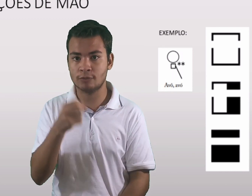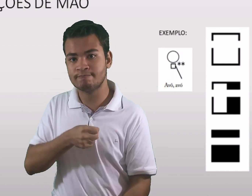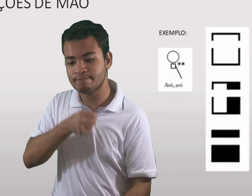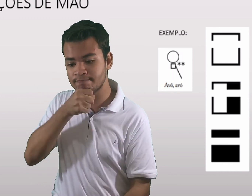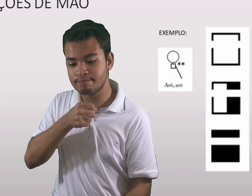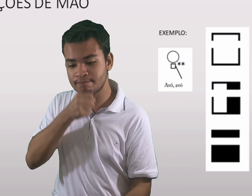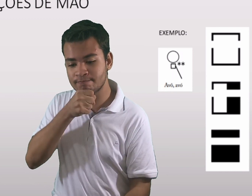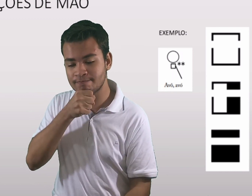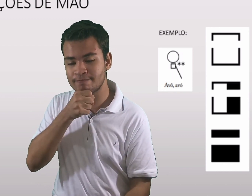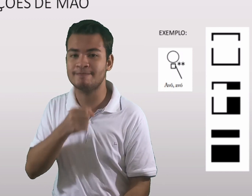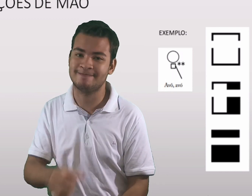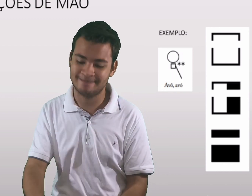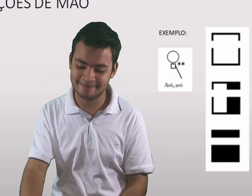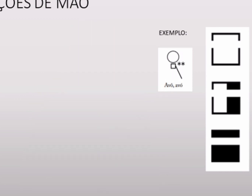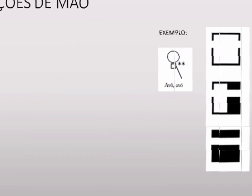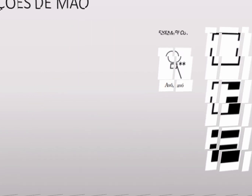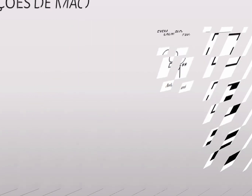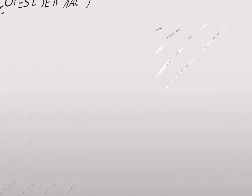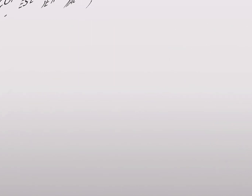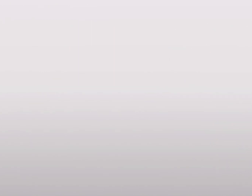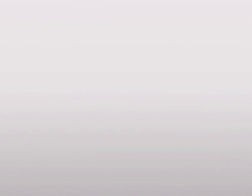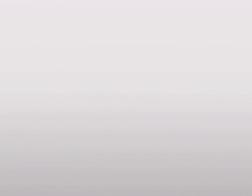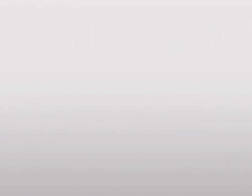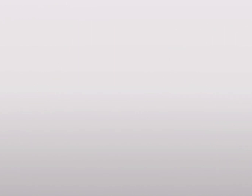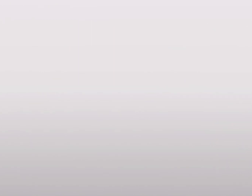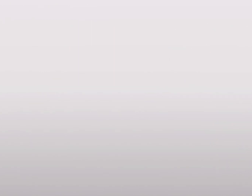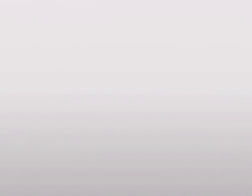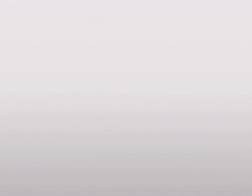vezes, significa que é um contato duplo.